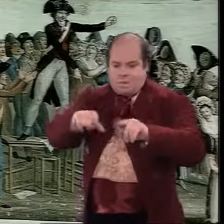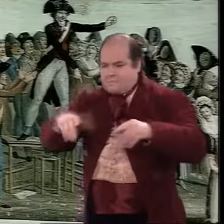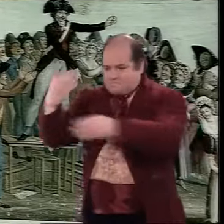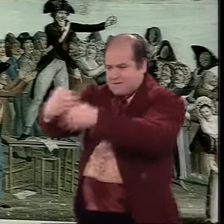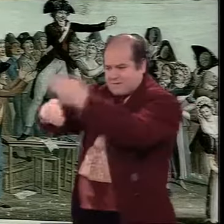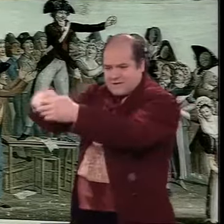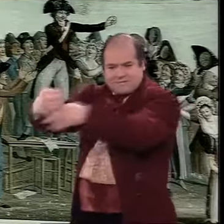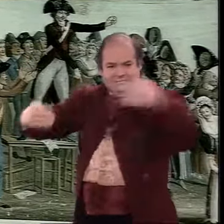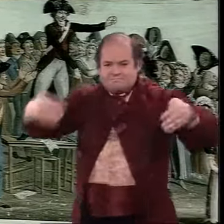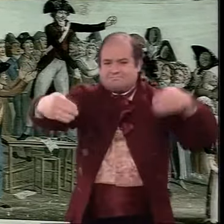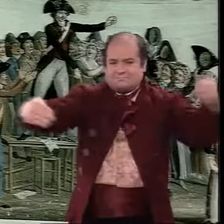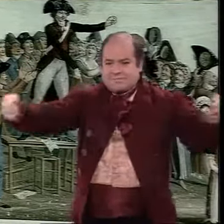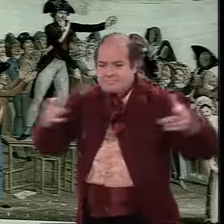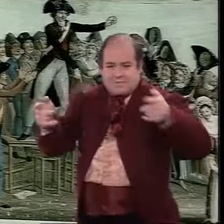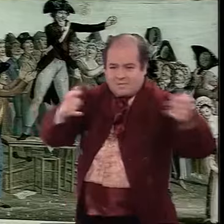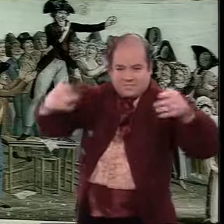Le 13 juillet, on dresse des barricades.